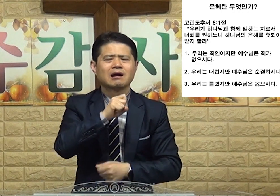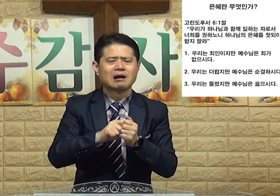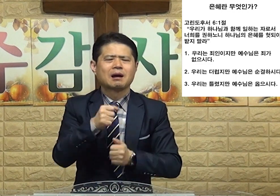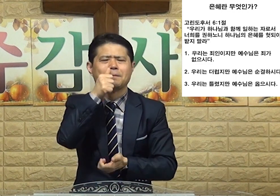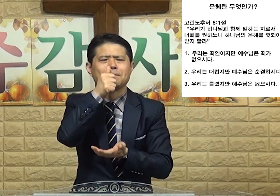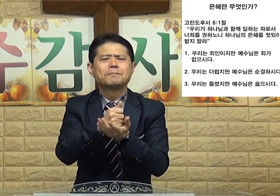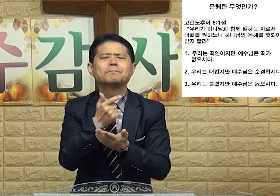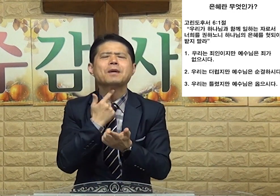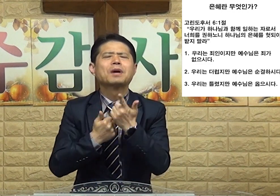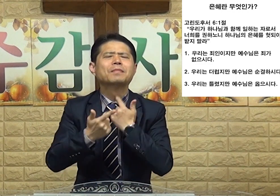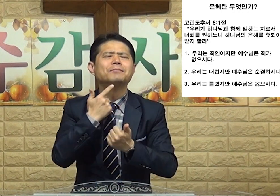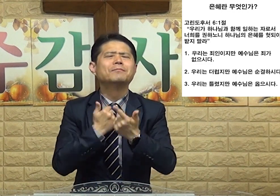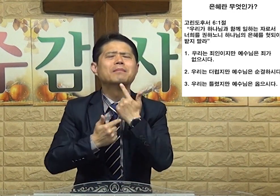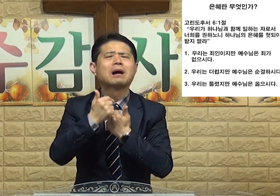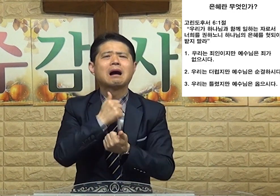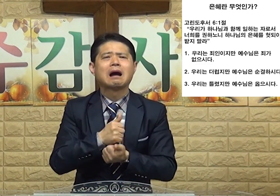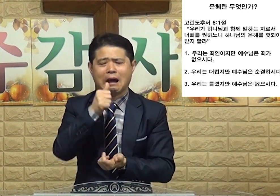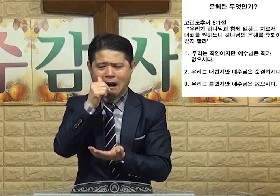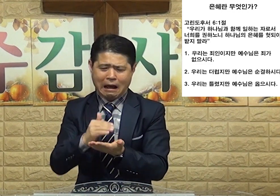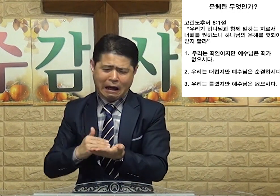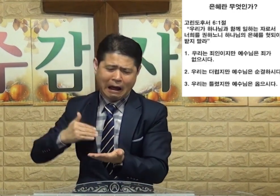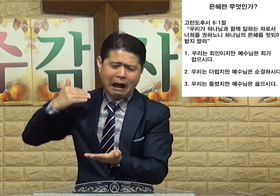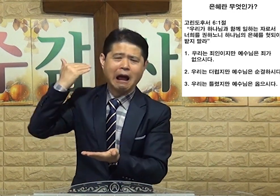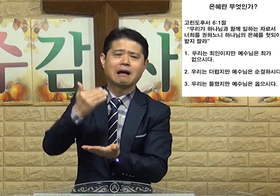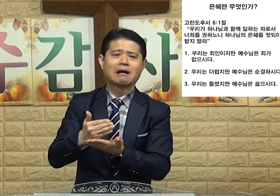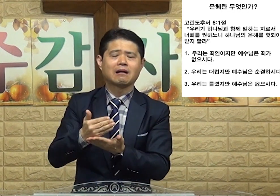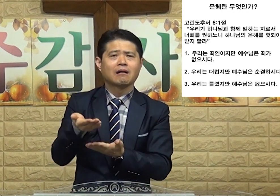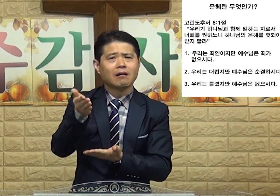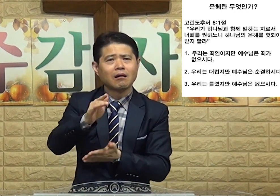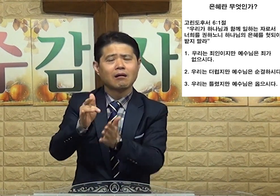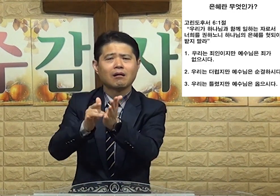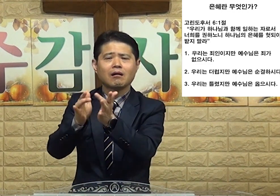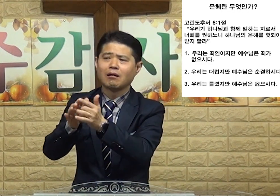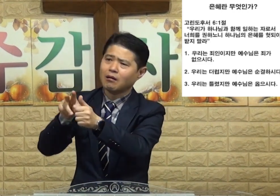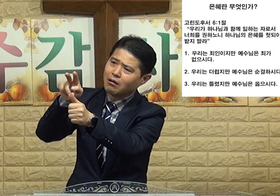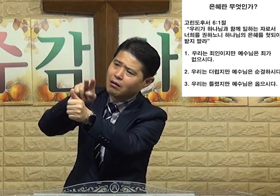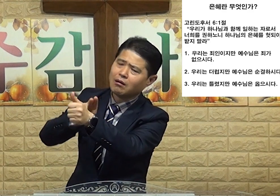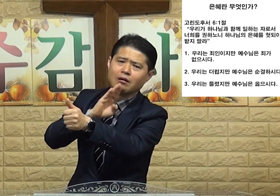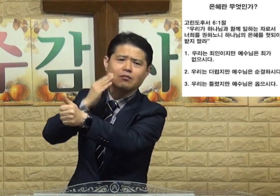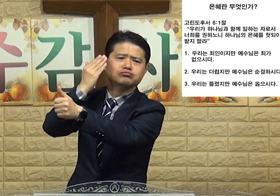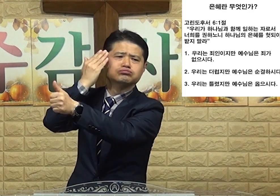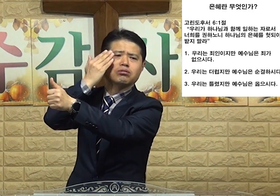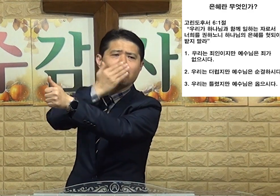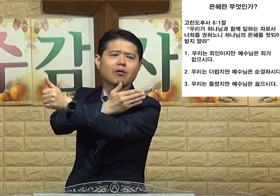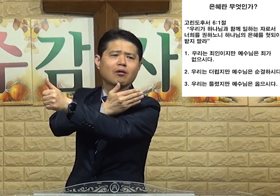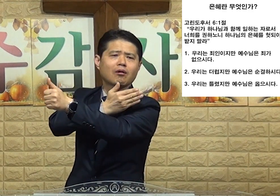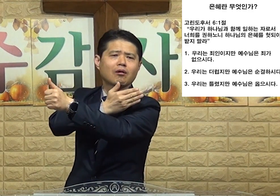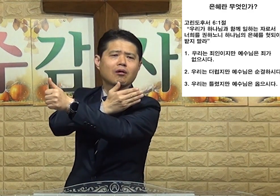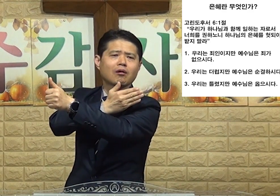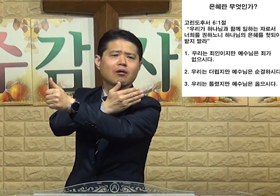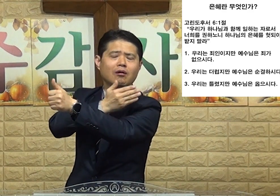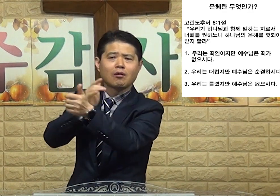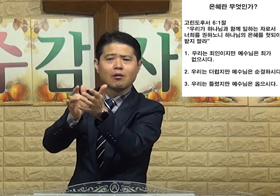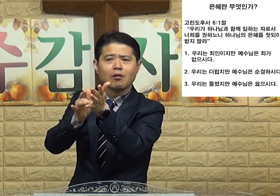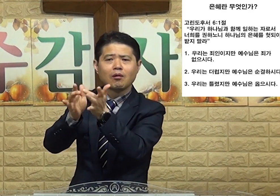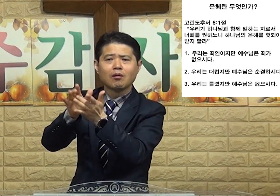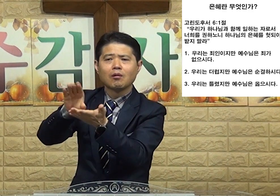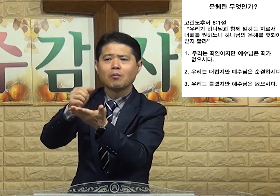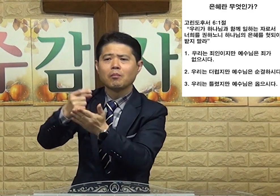우리는 더럽지만, 죄 때문에 너무 많은 죄를 쌓아서 더럽지만 예수님은